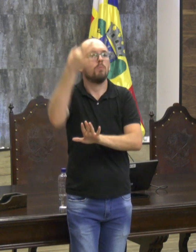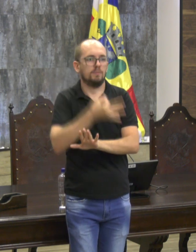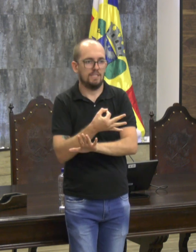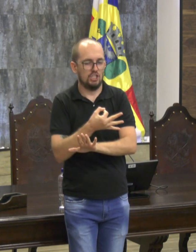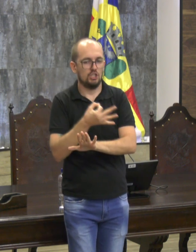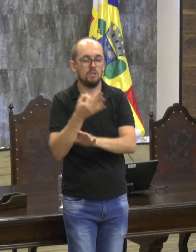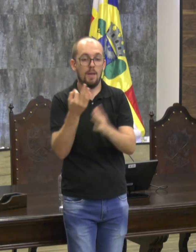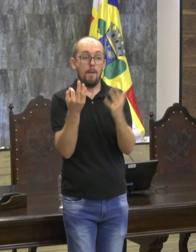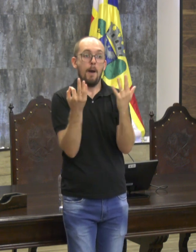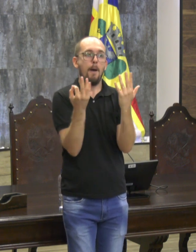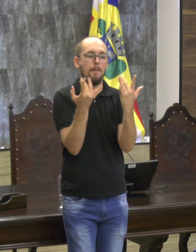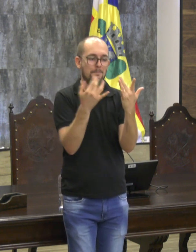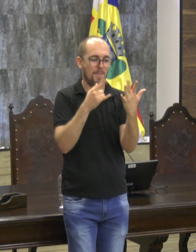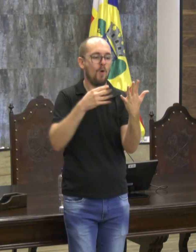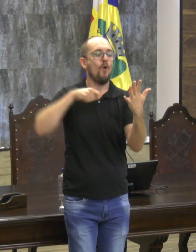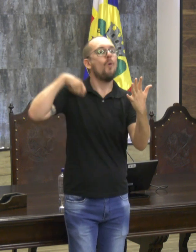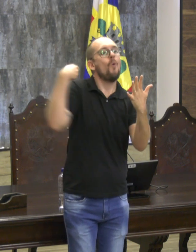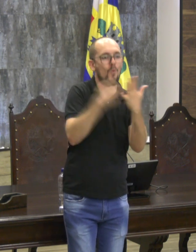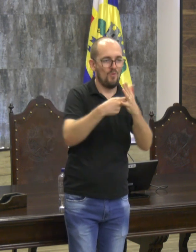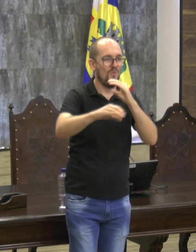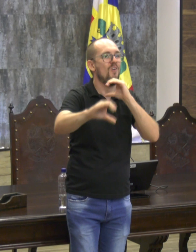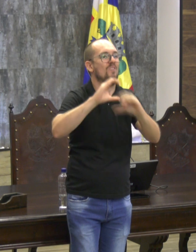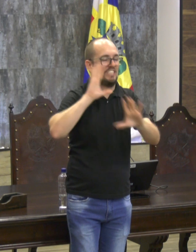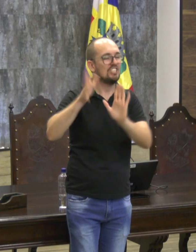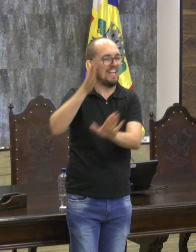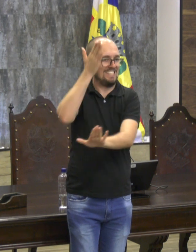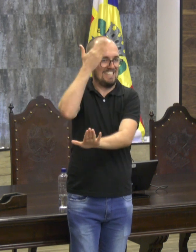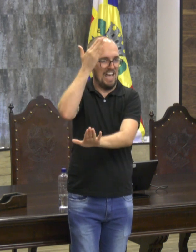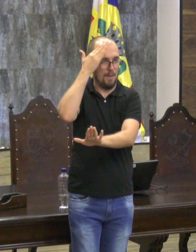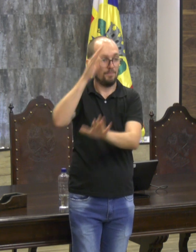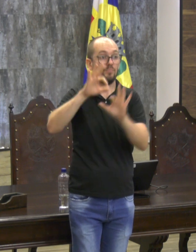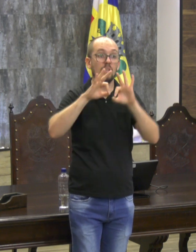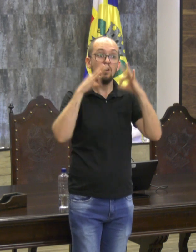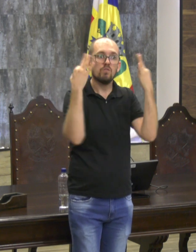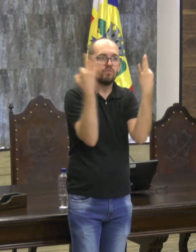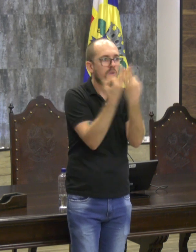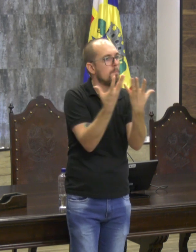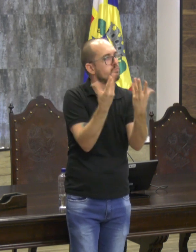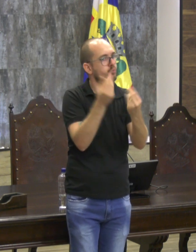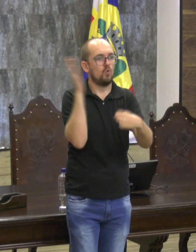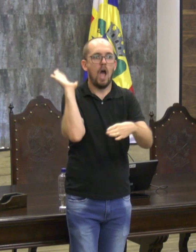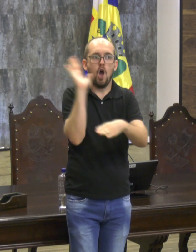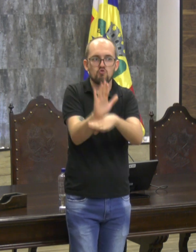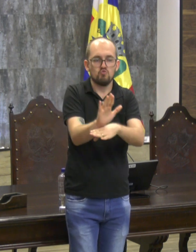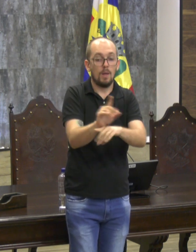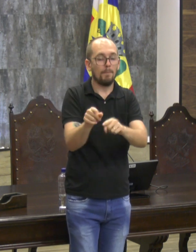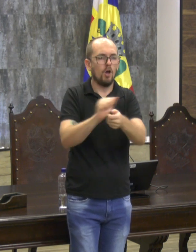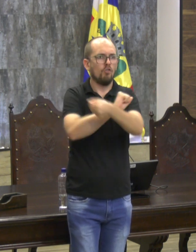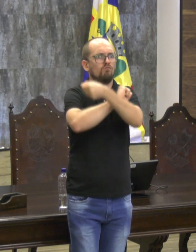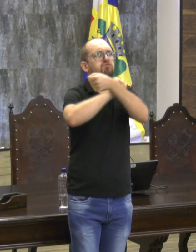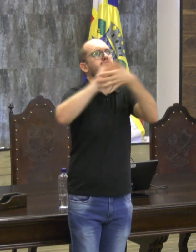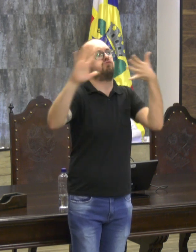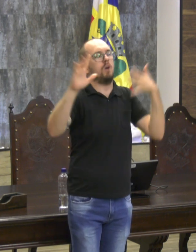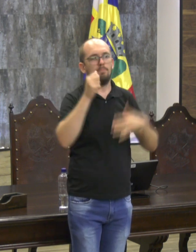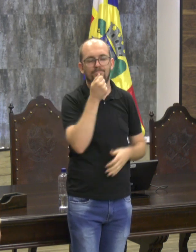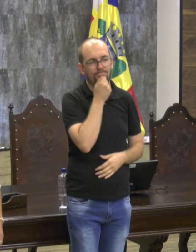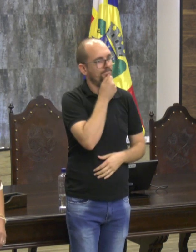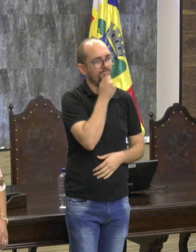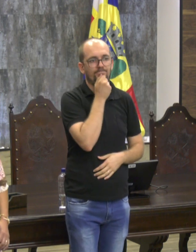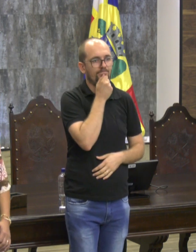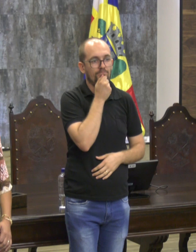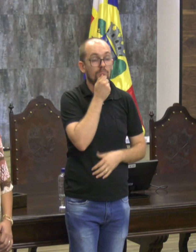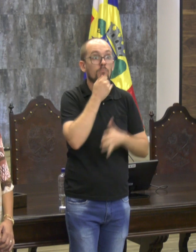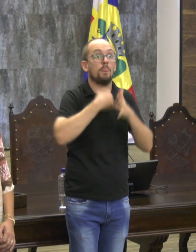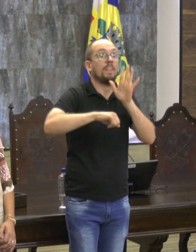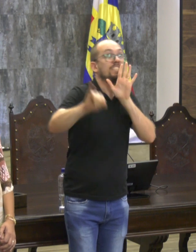de comunicação, a família está ajudando muito nesse processo, mas assim, ele não está fluente. Então, em termos de